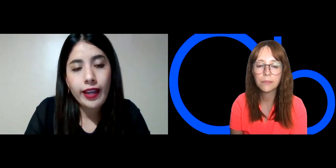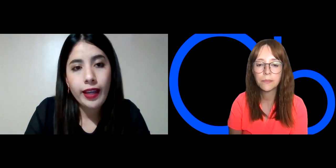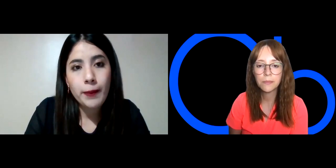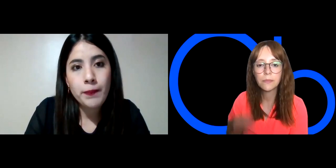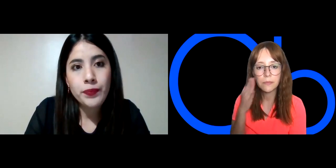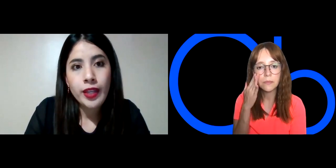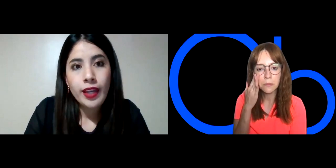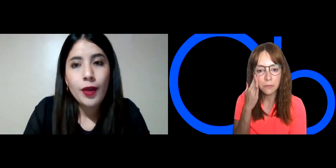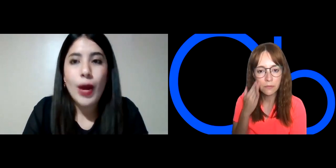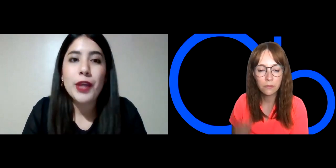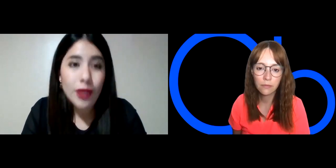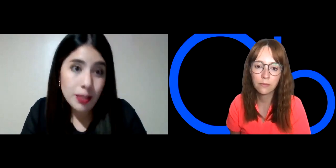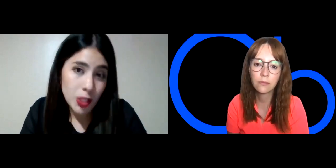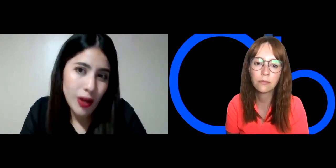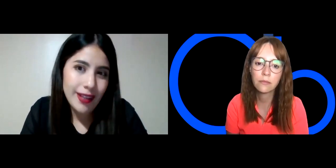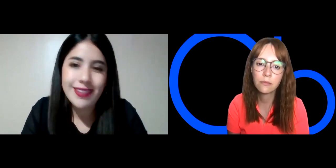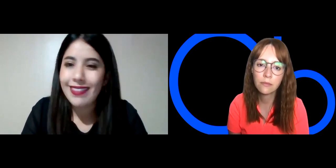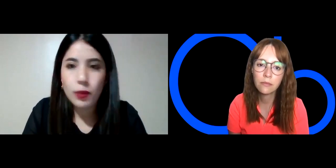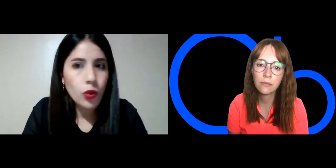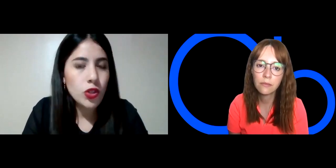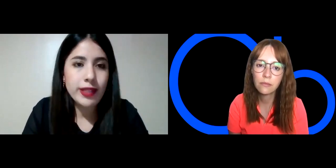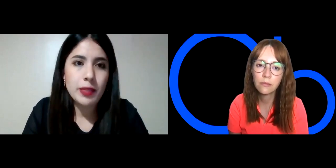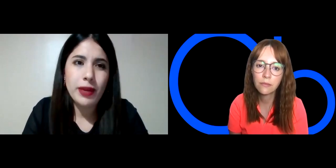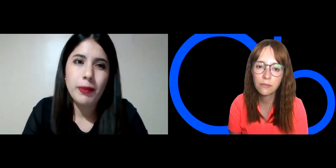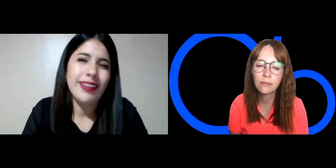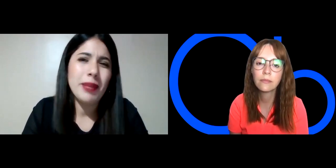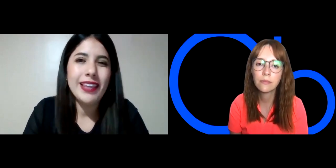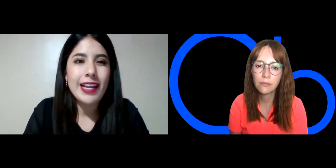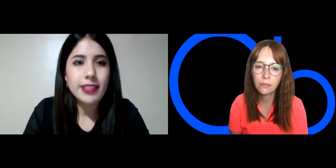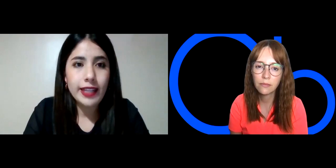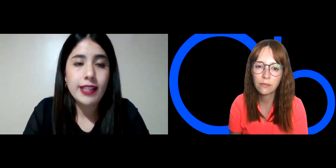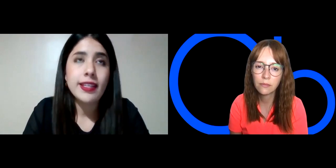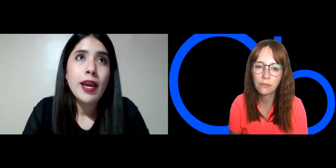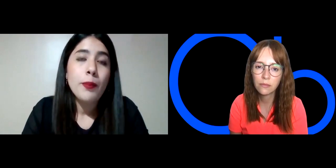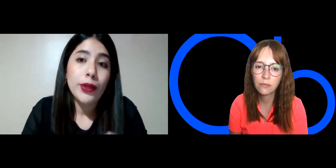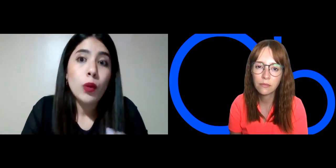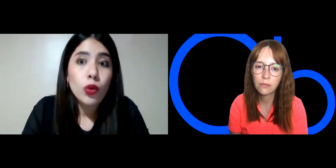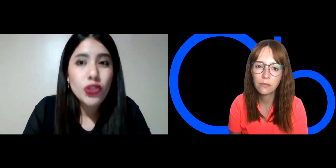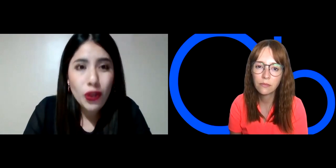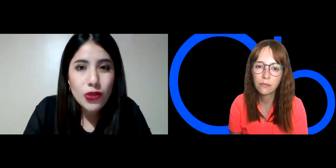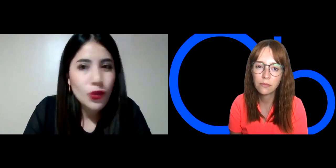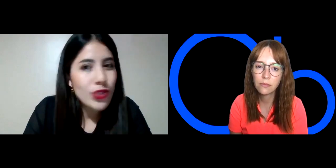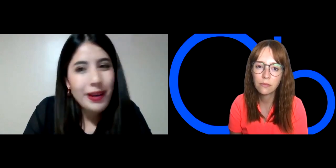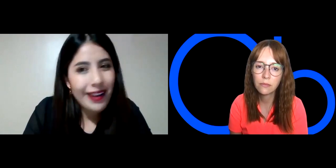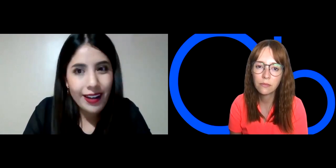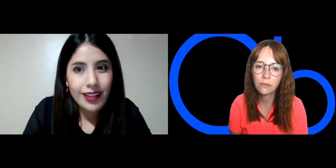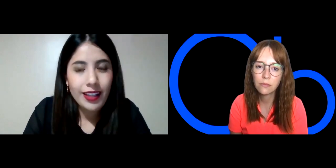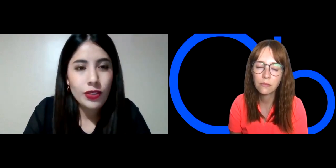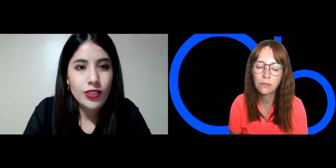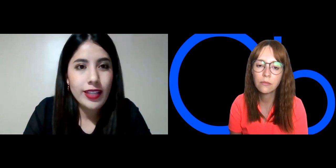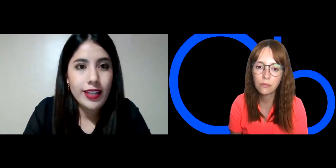tener ayudas visuales, dibujos principalmente, evitar las letras, porque algunos sordos no saben